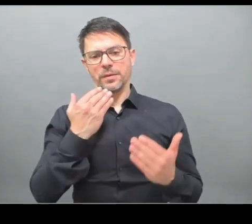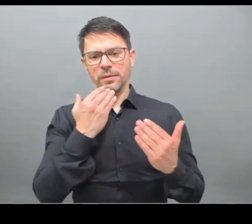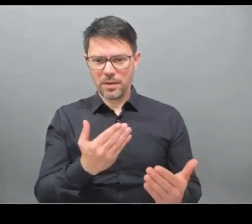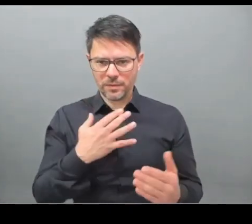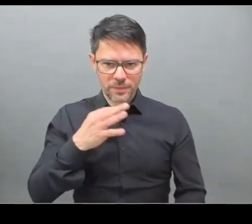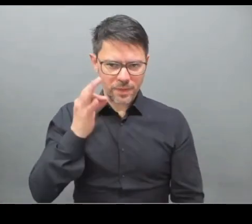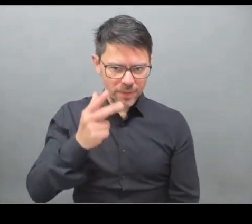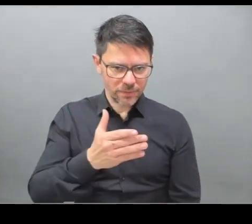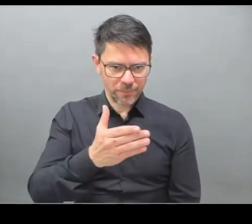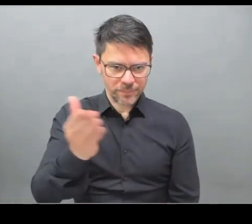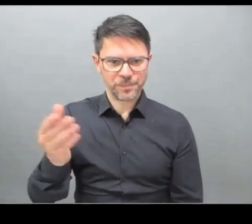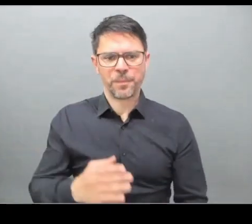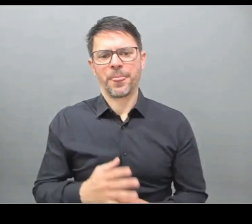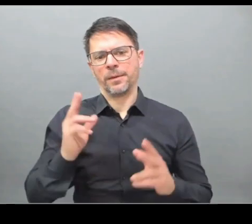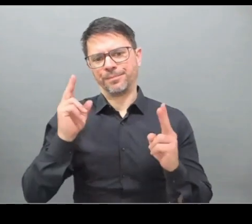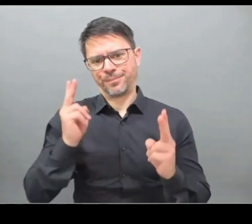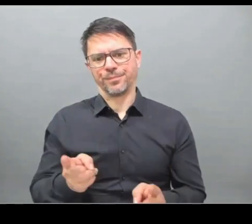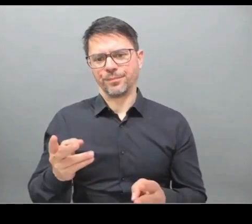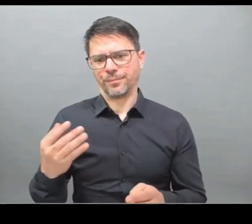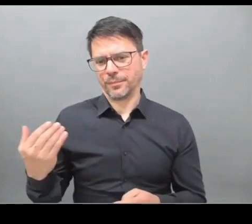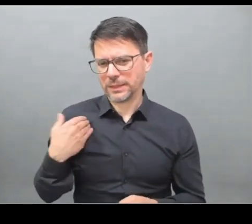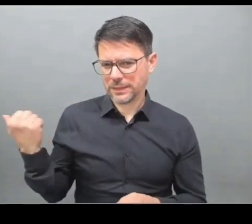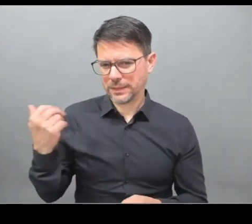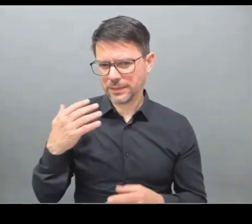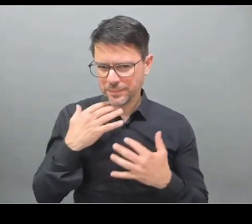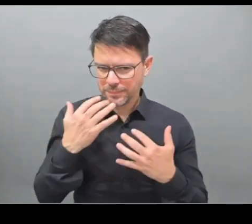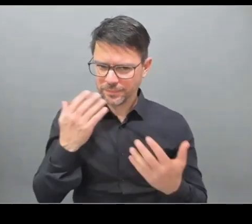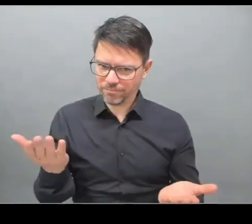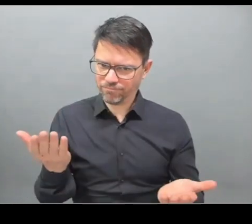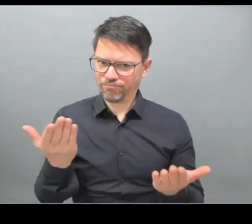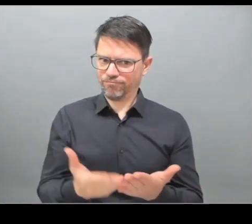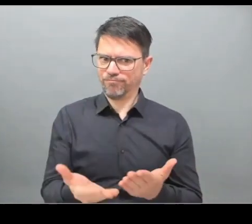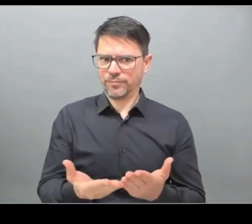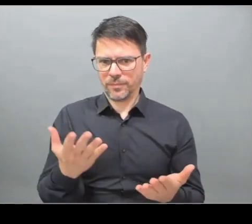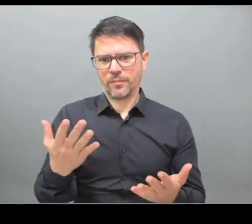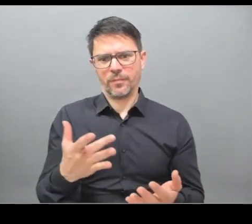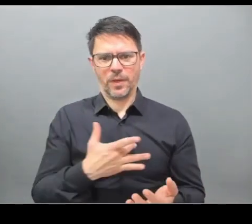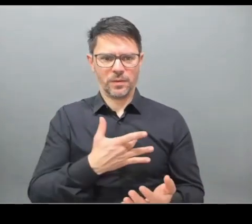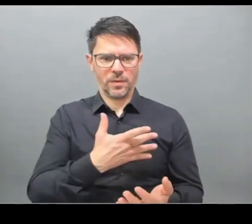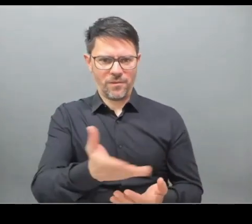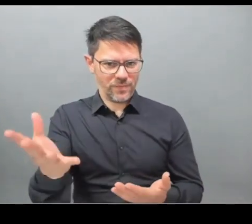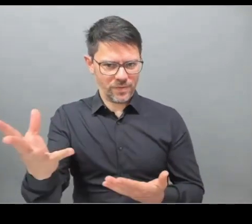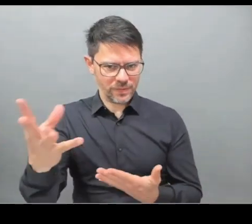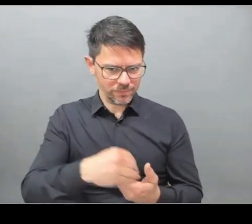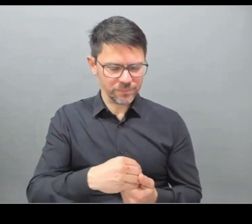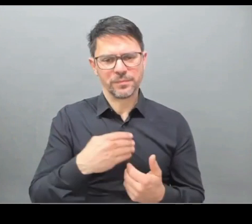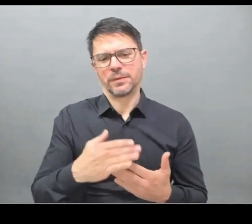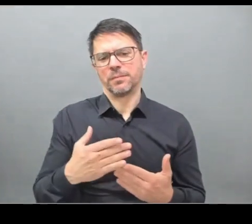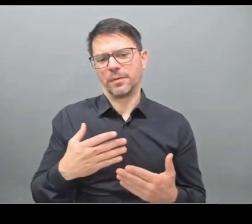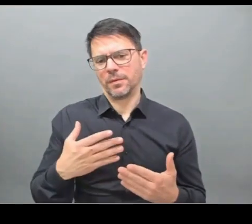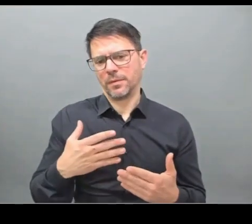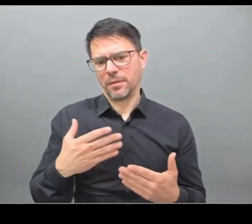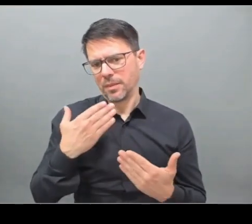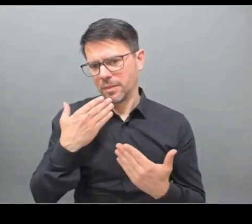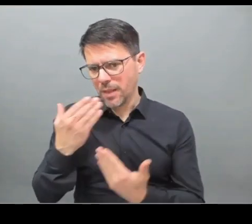gedacht, als ein Reformbedarf überhaupt diskutiert und erörtert wird. Er ist aber in der Sache